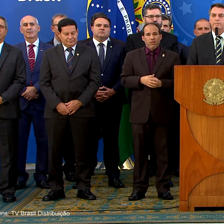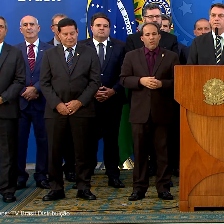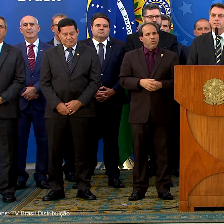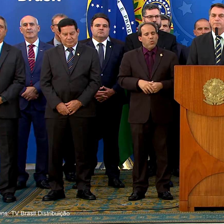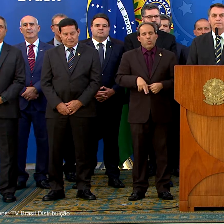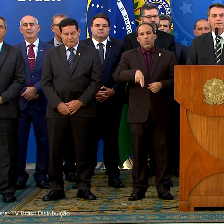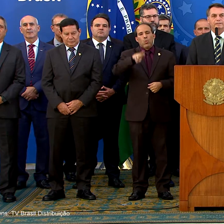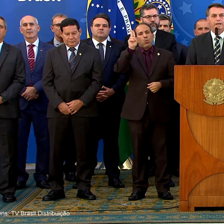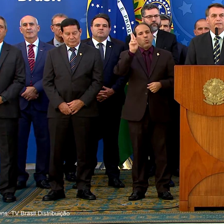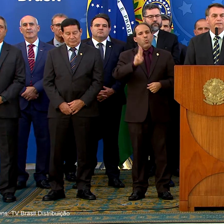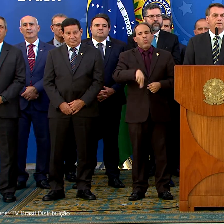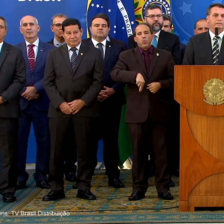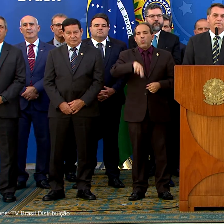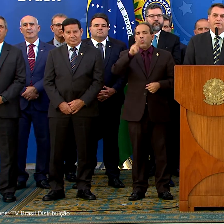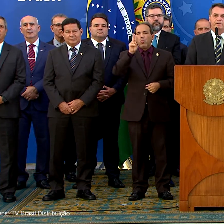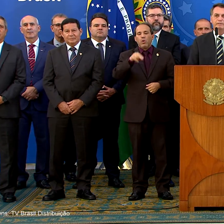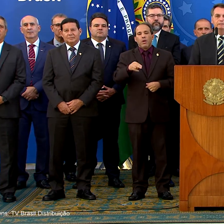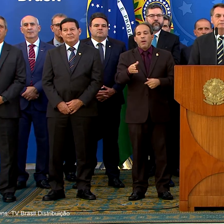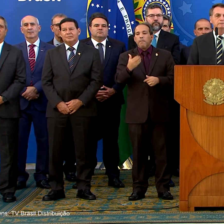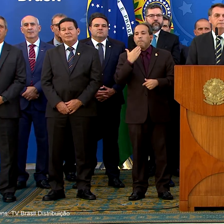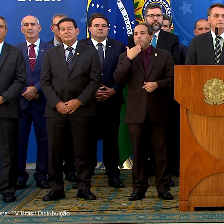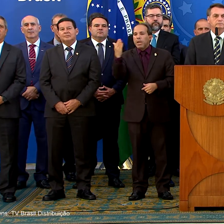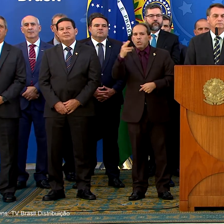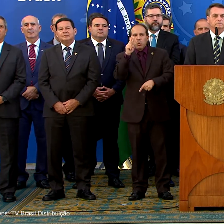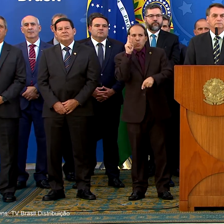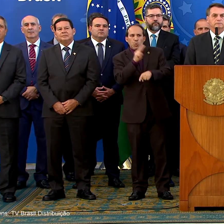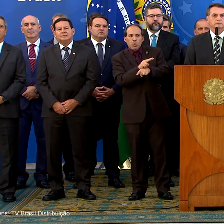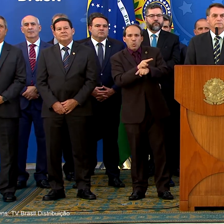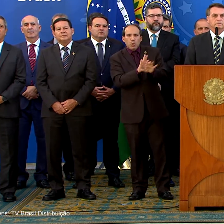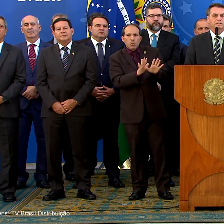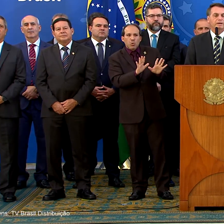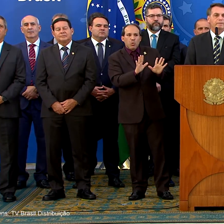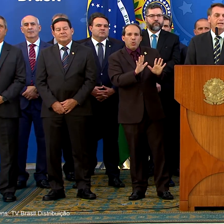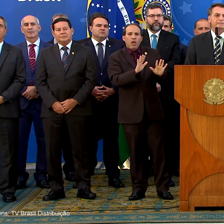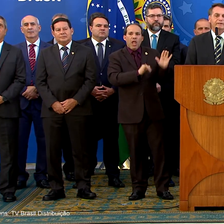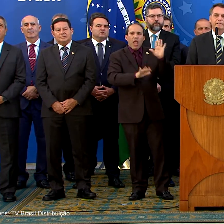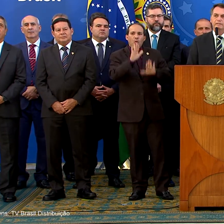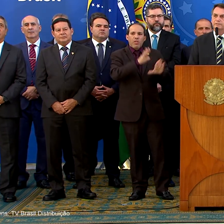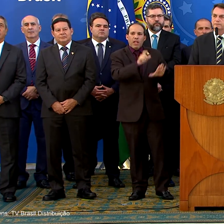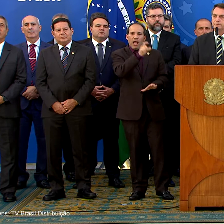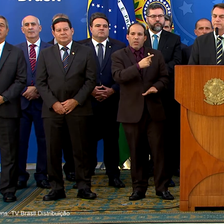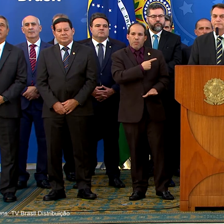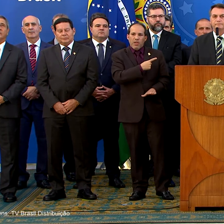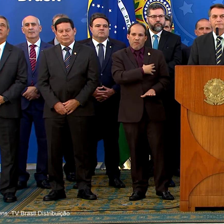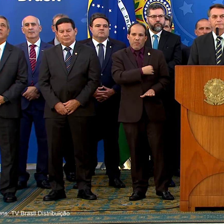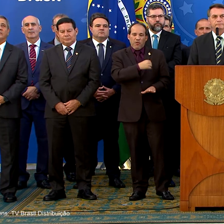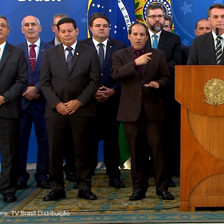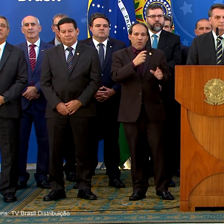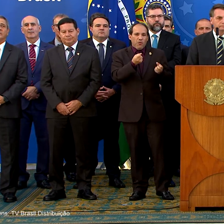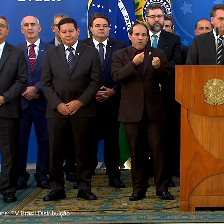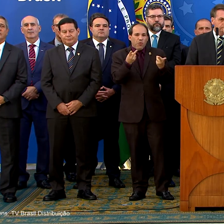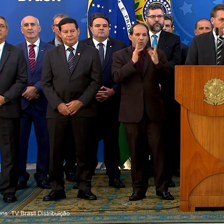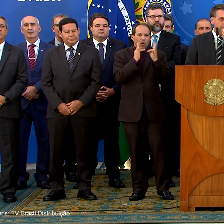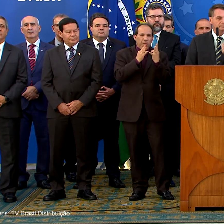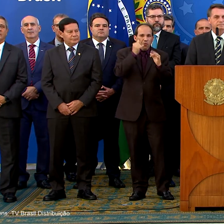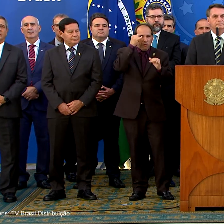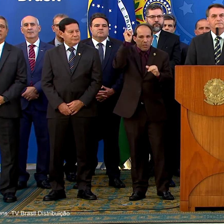eu nunca pediu para brindar ninguém da minha família eu jamais faria isso